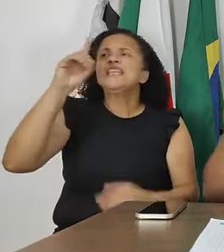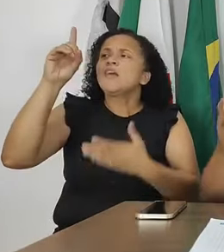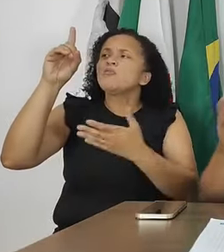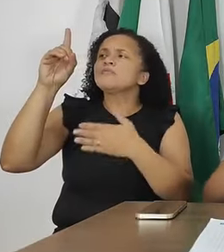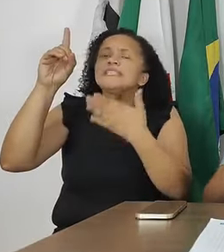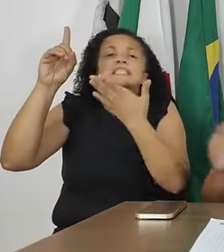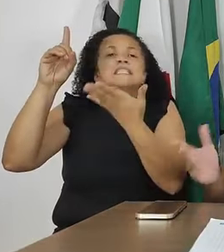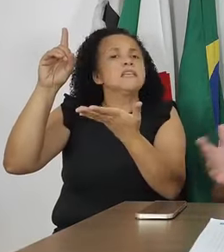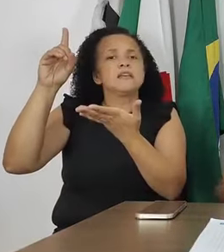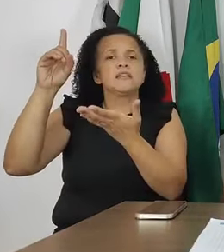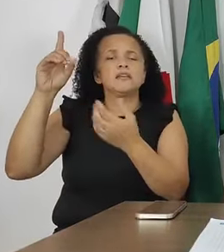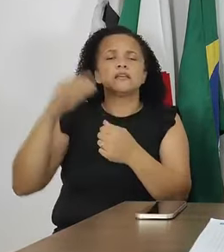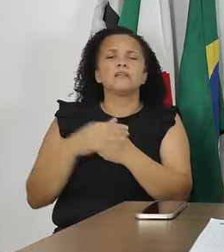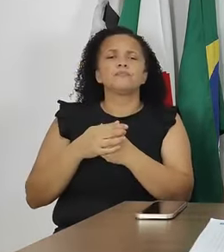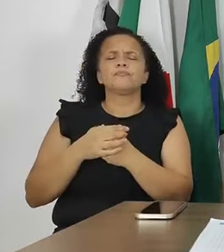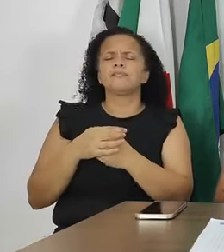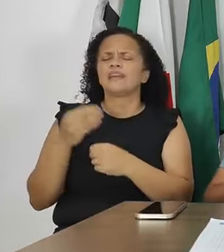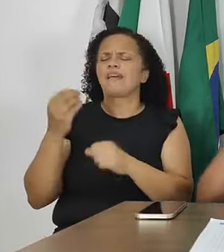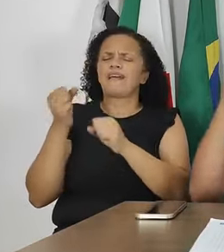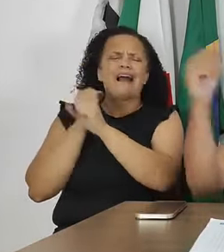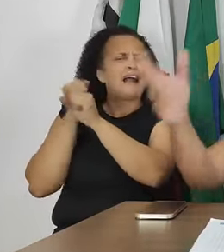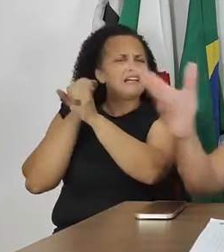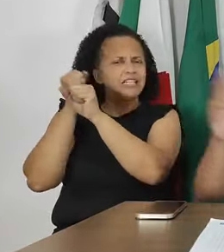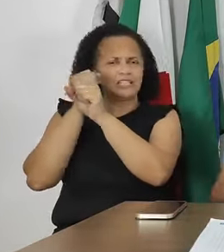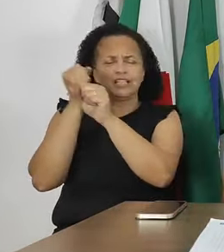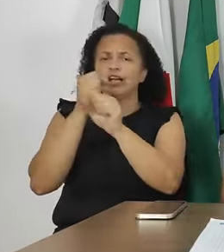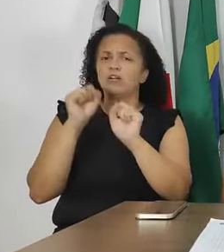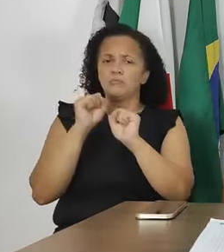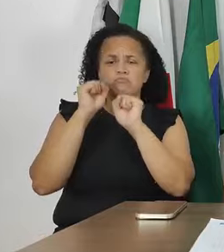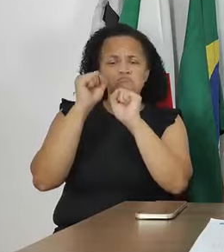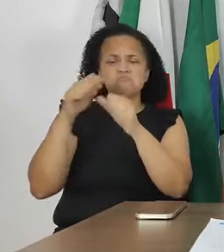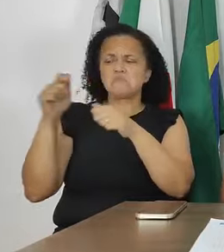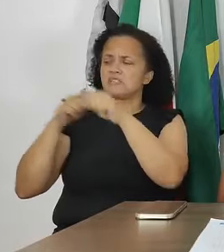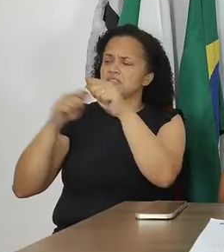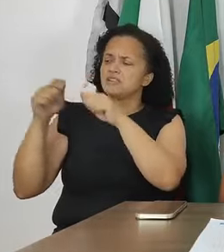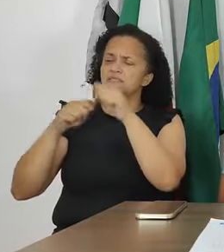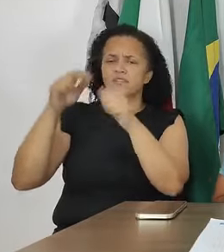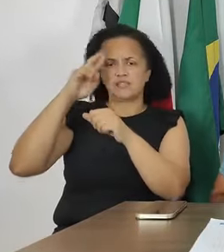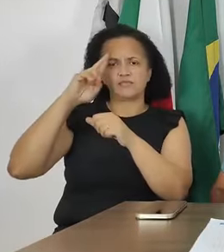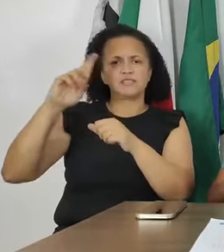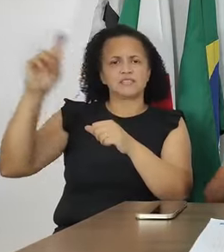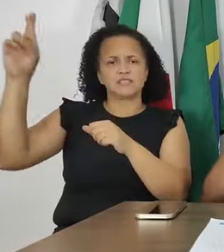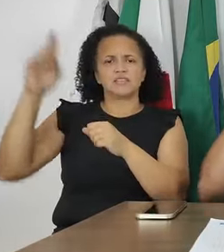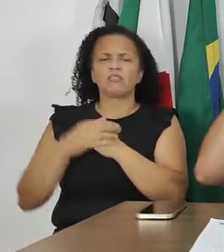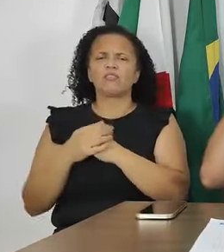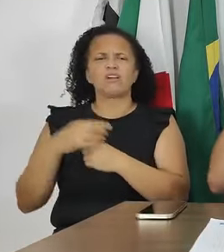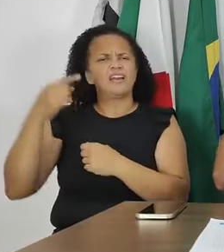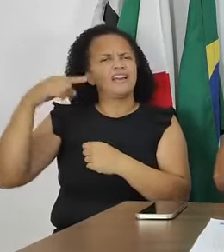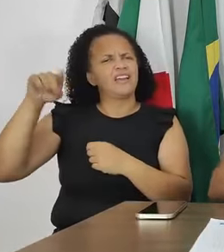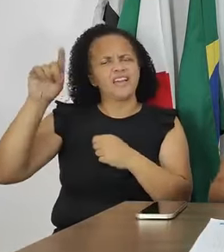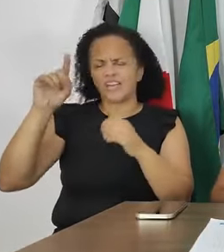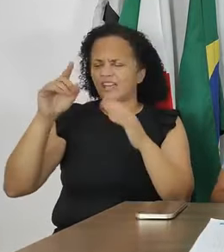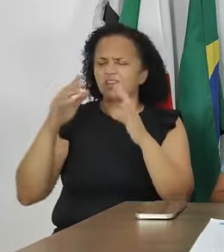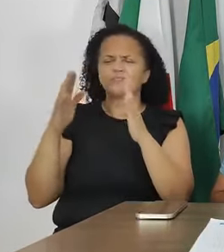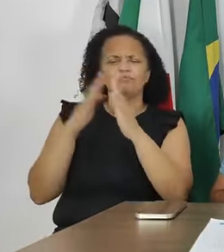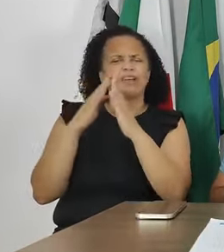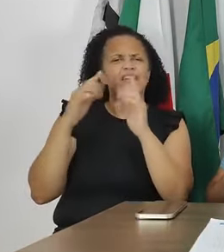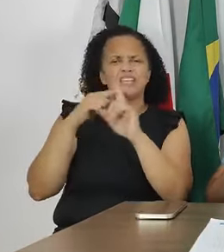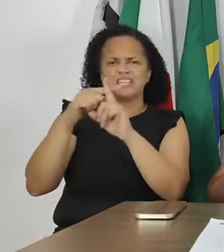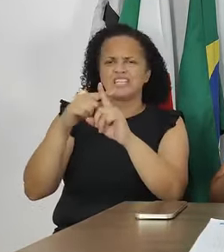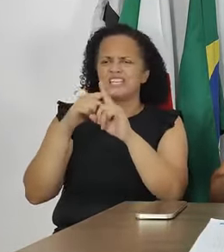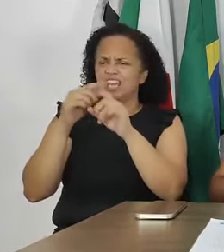quantos anos estamos servindo ao Senhor? Há quantos anos estamos indo à igreja, à célula, a